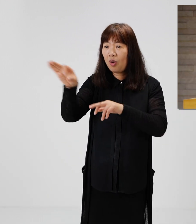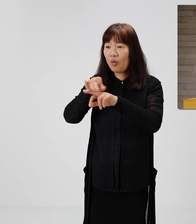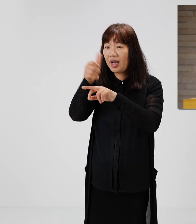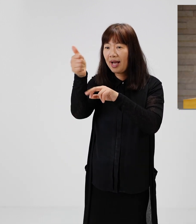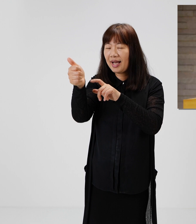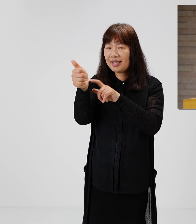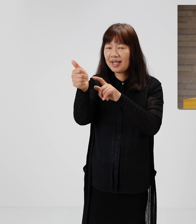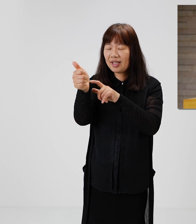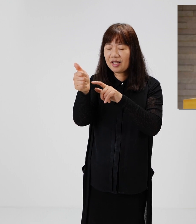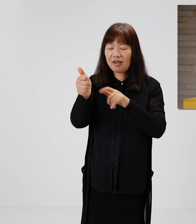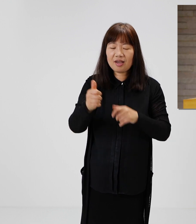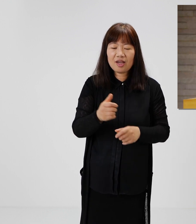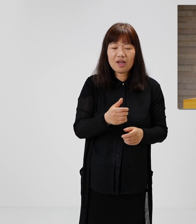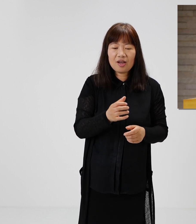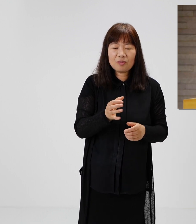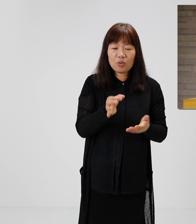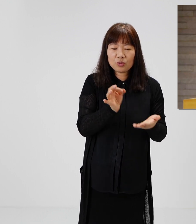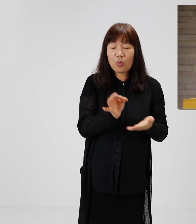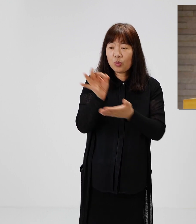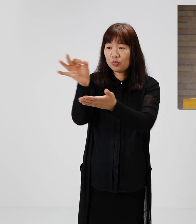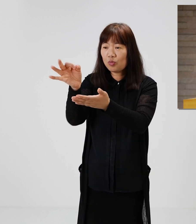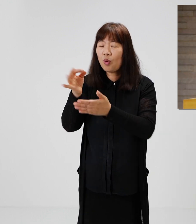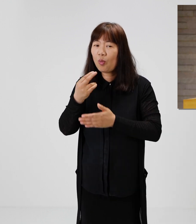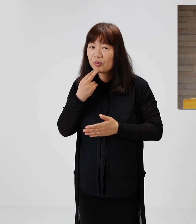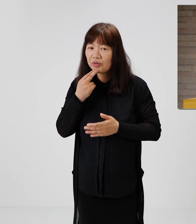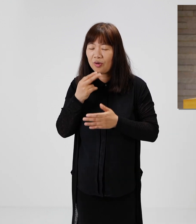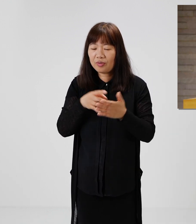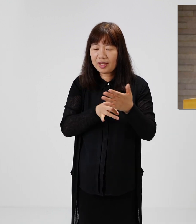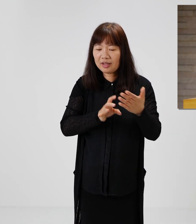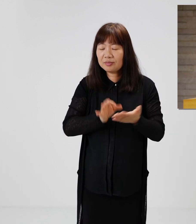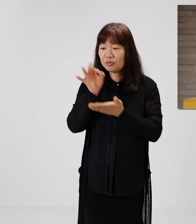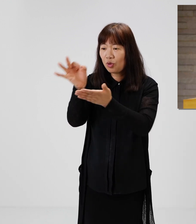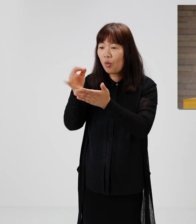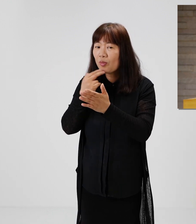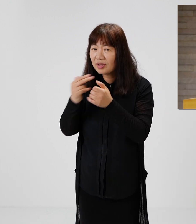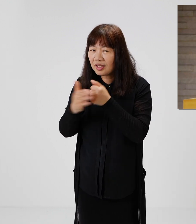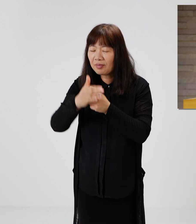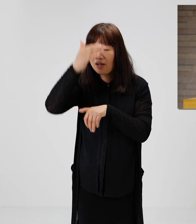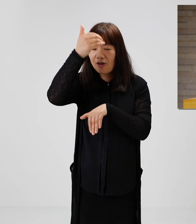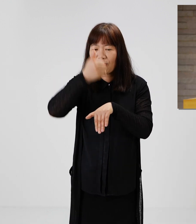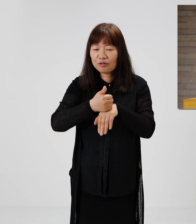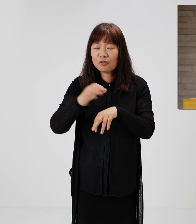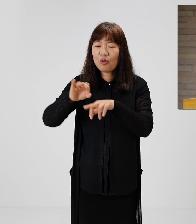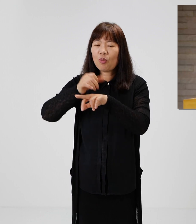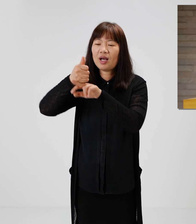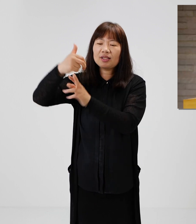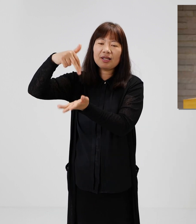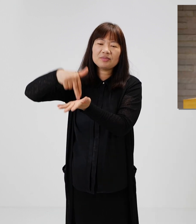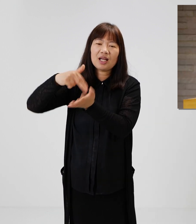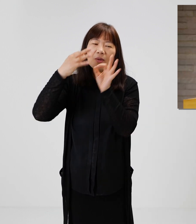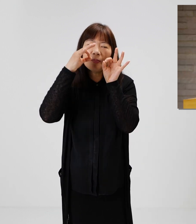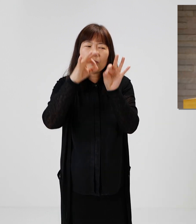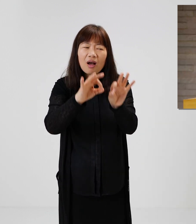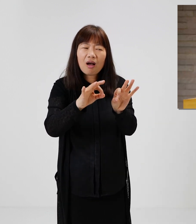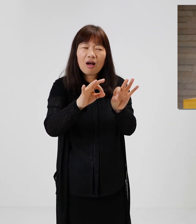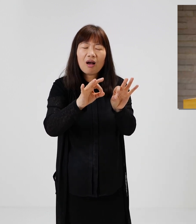통행세를 바치지 아니하리니 결국 왕들에게 뭐가 되리이다? 자, 앞을